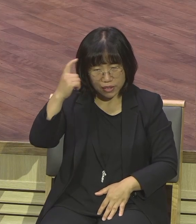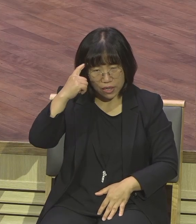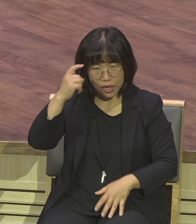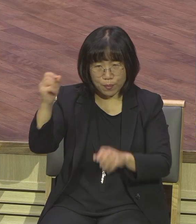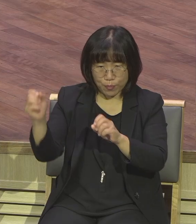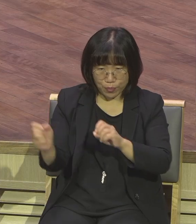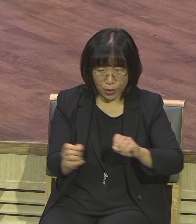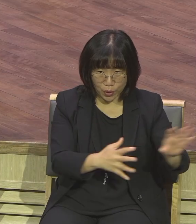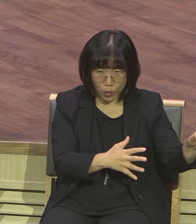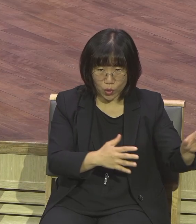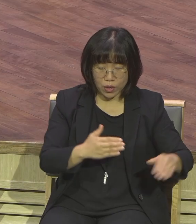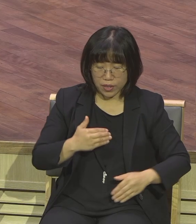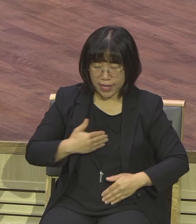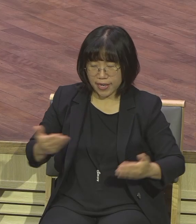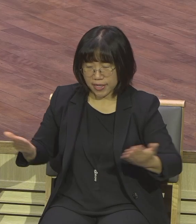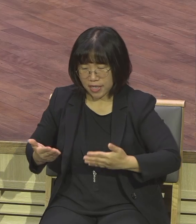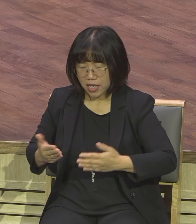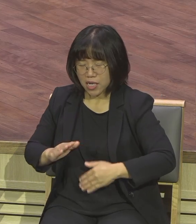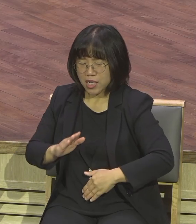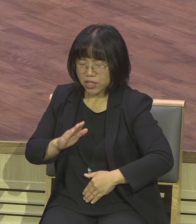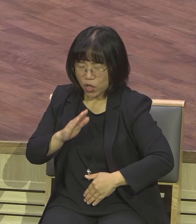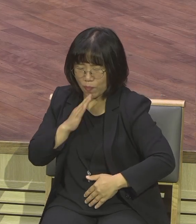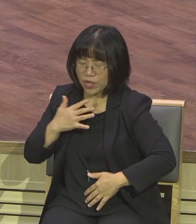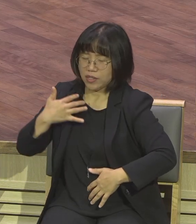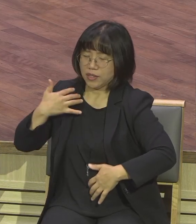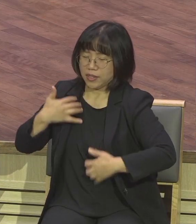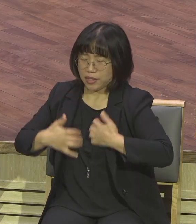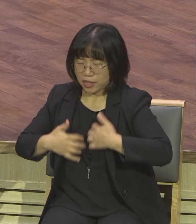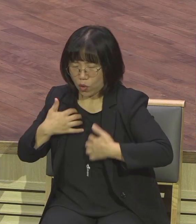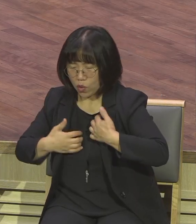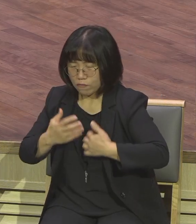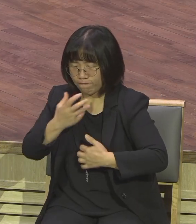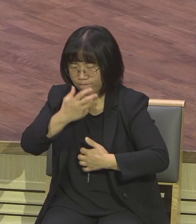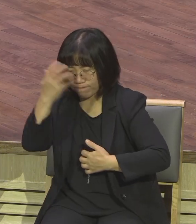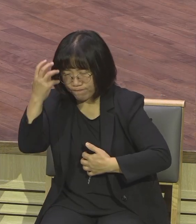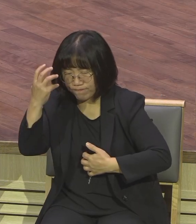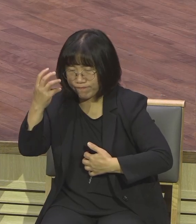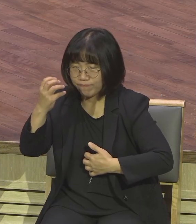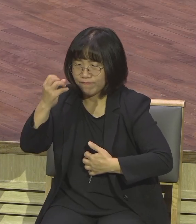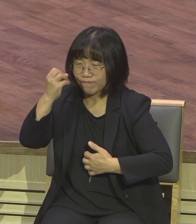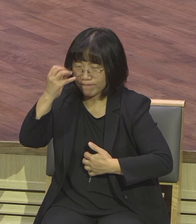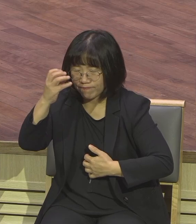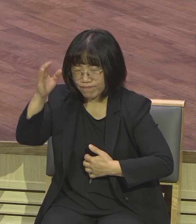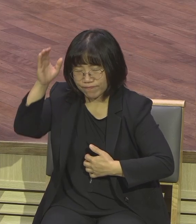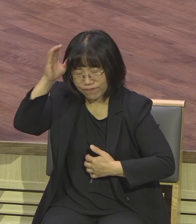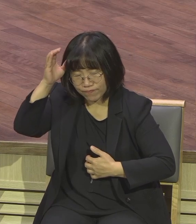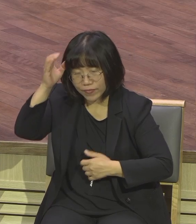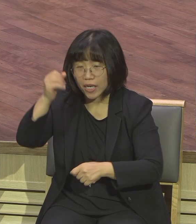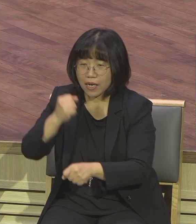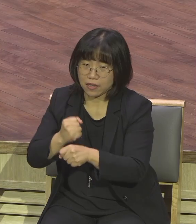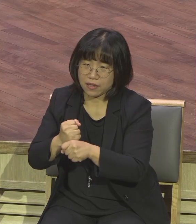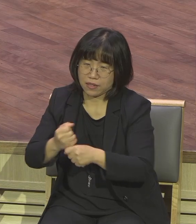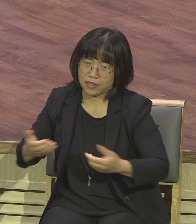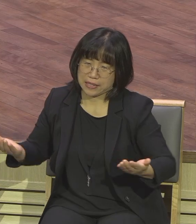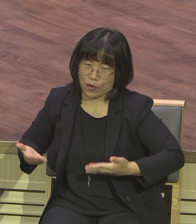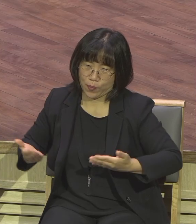내 사업은 정말로 다이나믹하고 드라마틱하고 생명력 넘치는 그러한